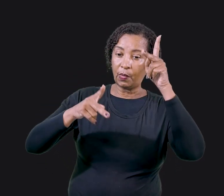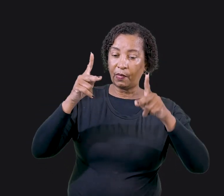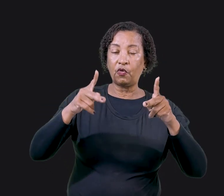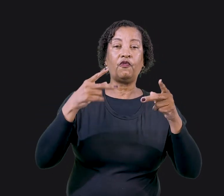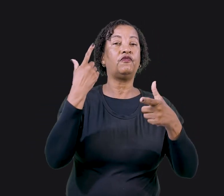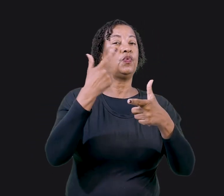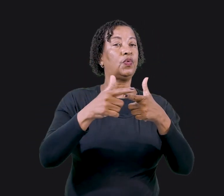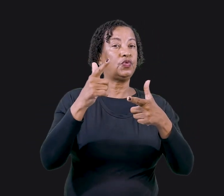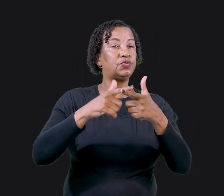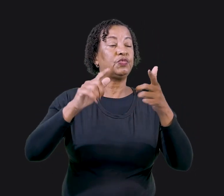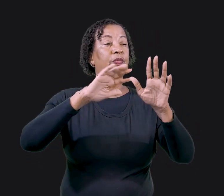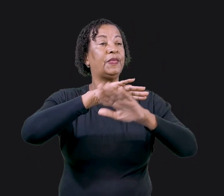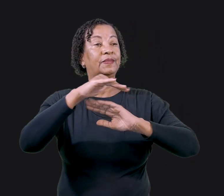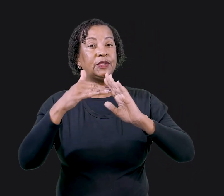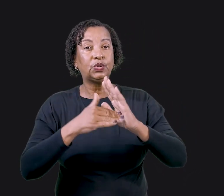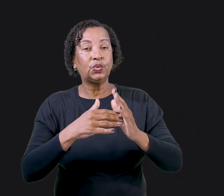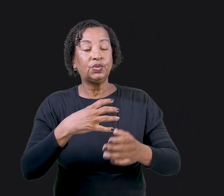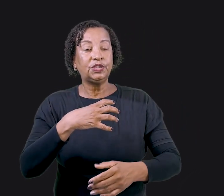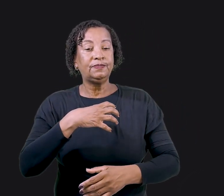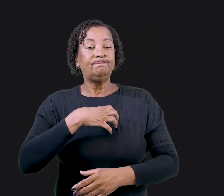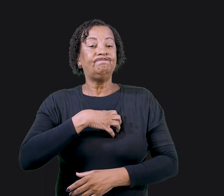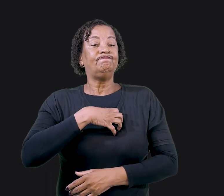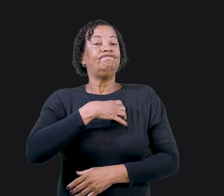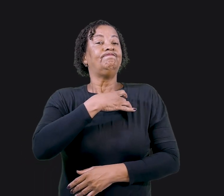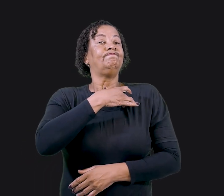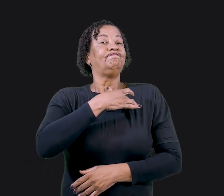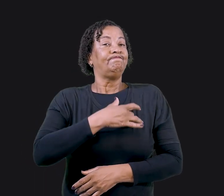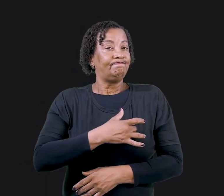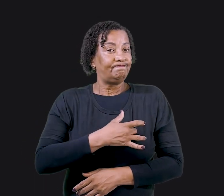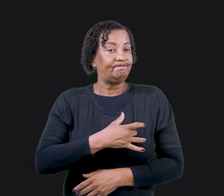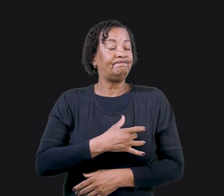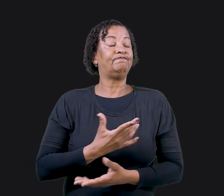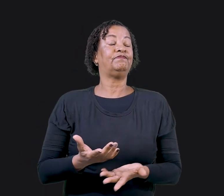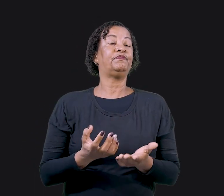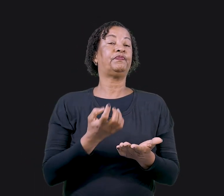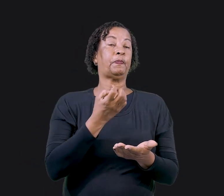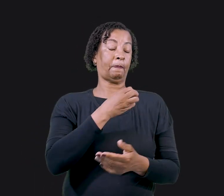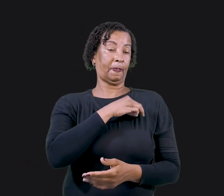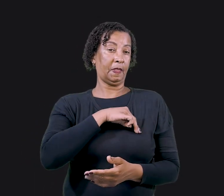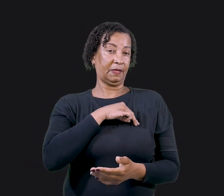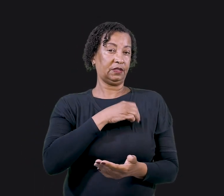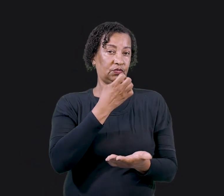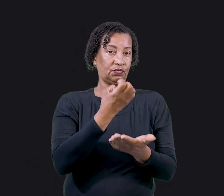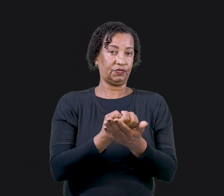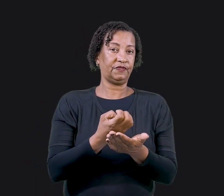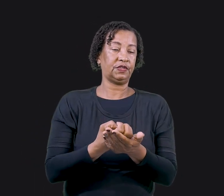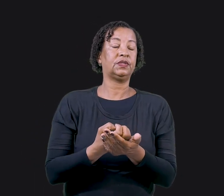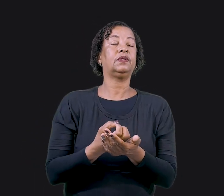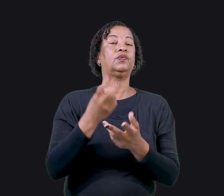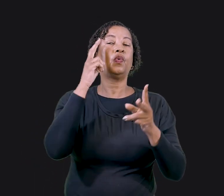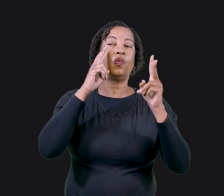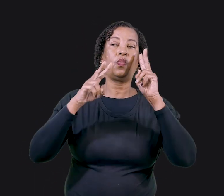e compadeceu-se delas. De acordo com o Evangelho de Mateus, o olhar de Jesus para as multidões